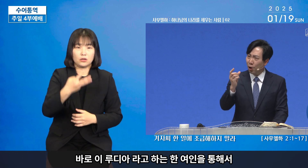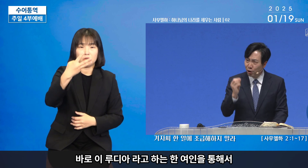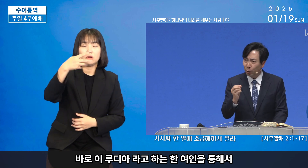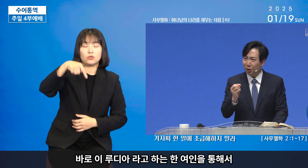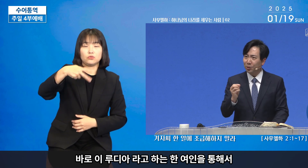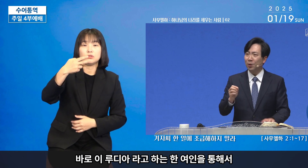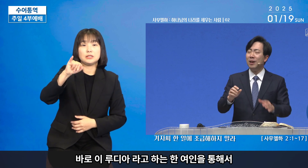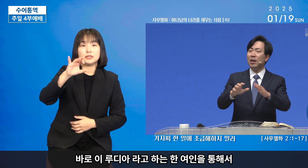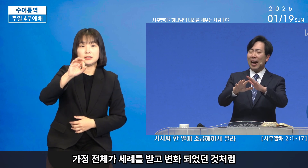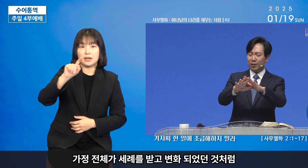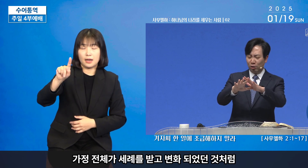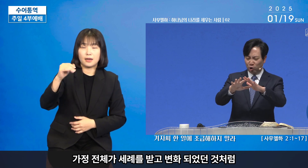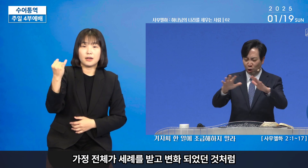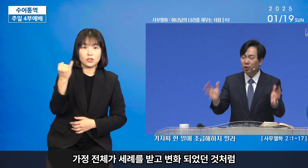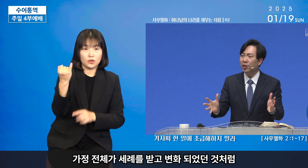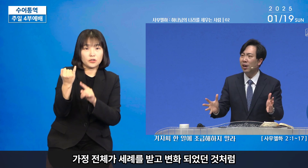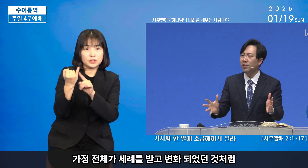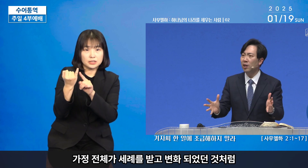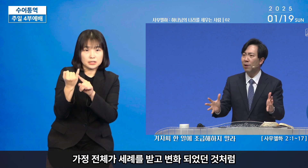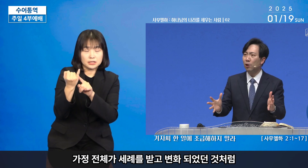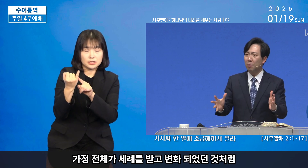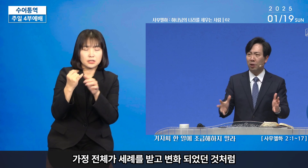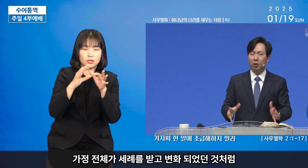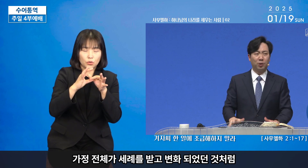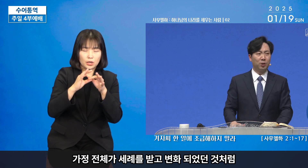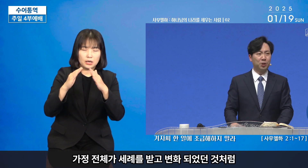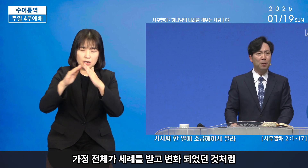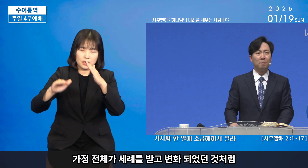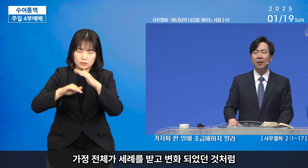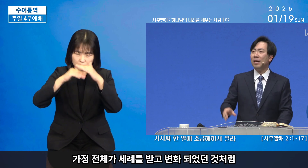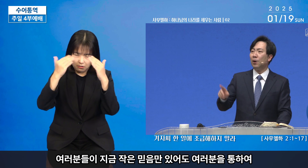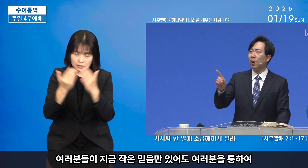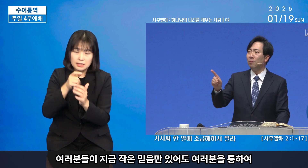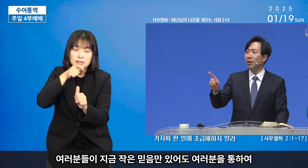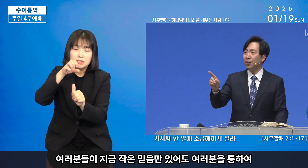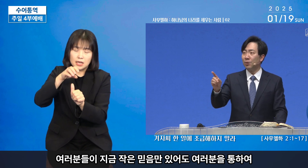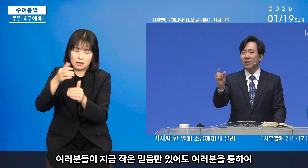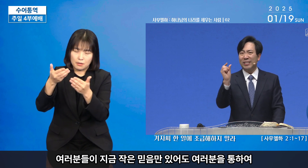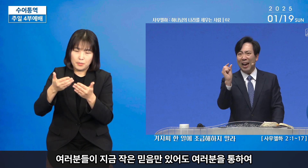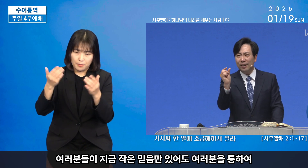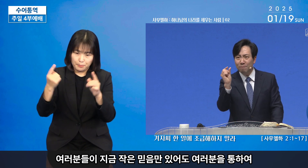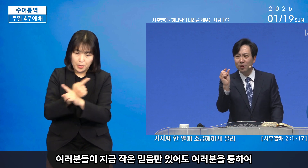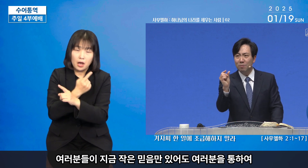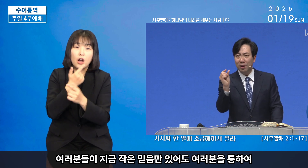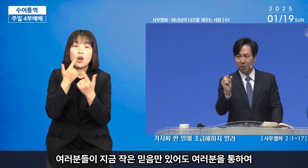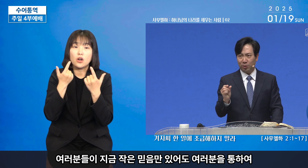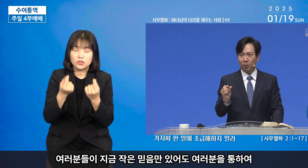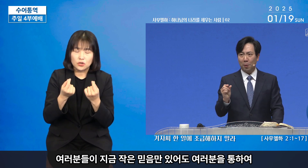한 여인을 통해서 가정 전체가 세례를 받고 변화되었던 것처럼 여러분들이